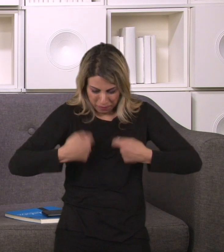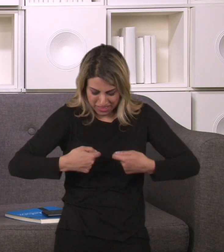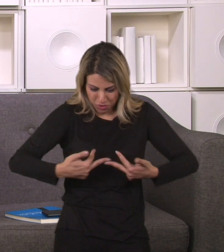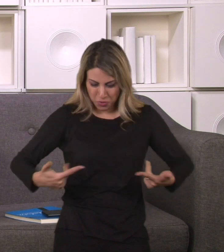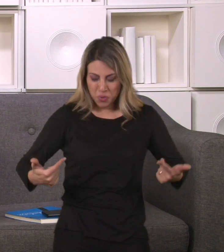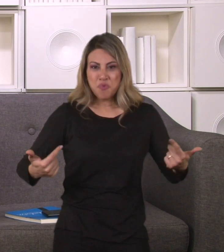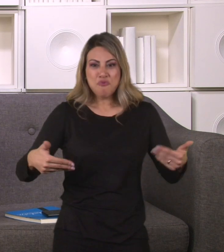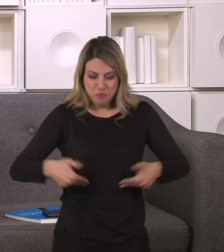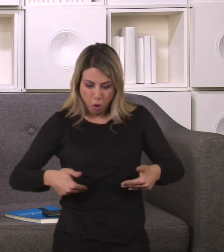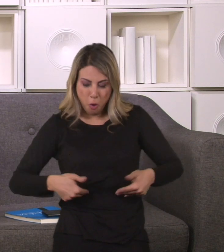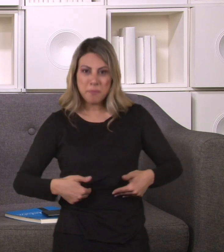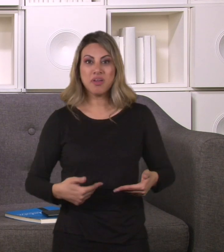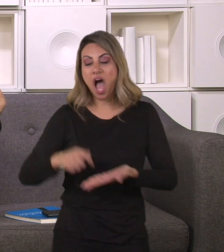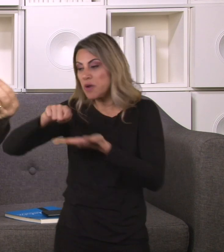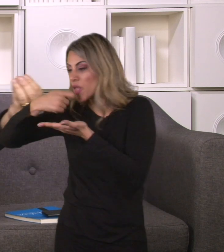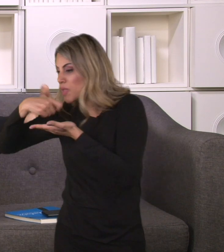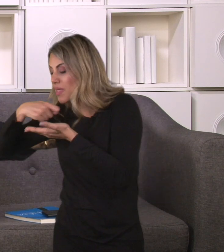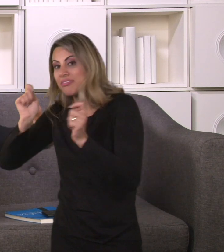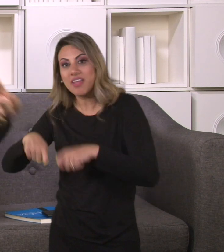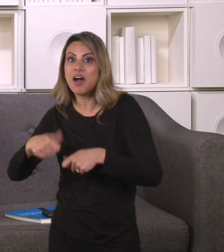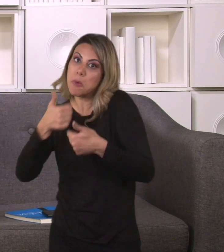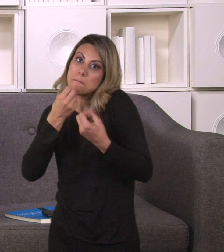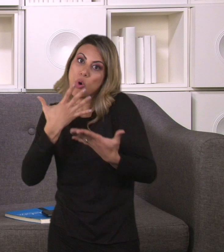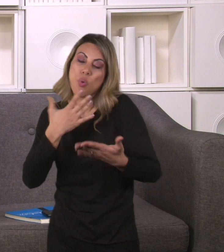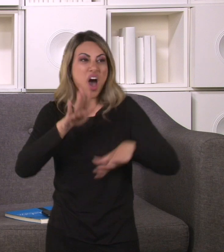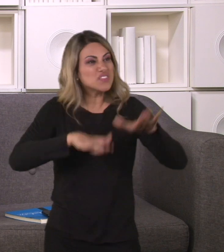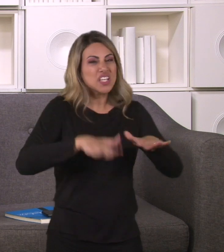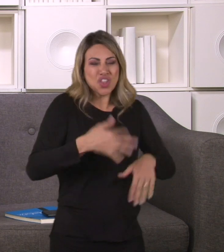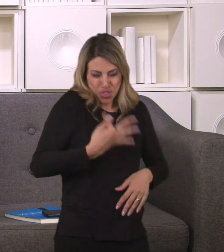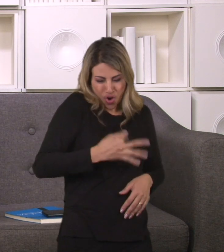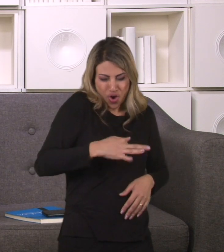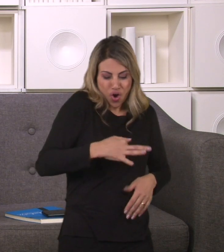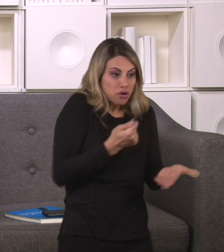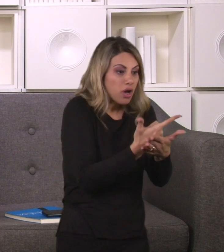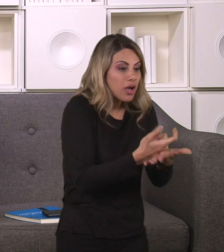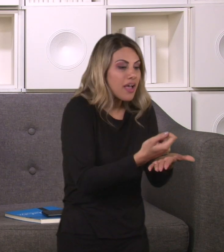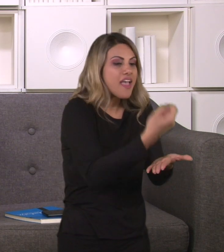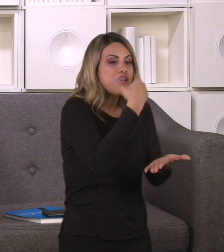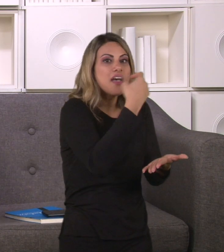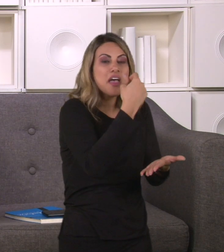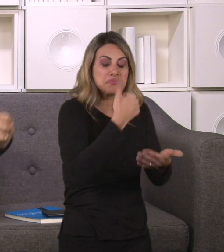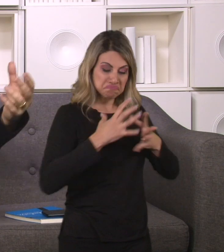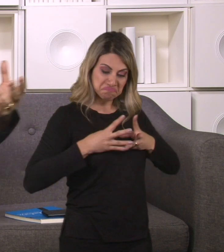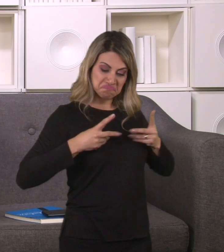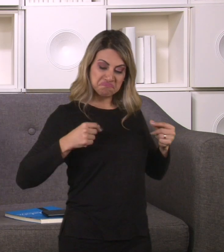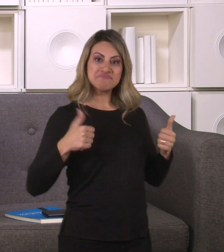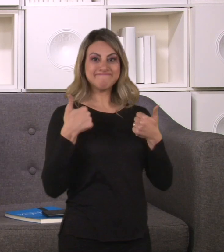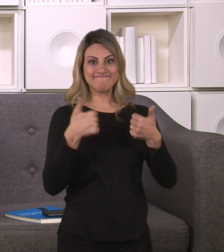comer, entre você ter uma dor e ter o remédio para curar a sua dor, é